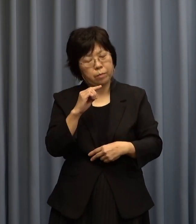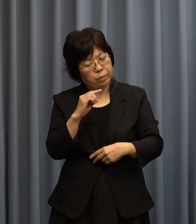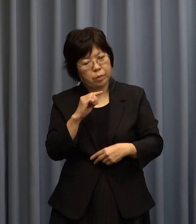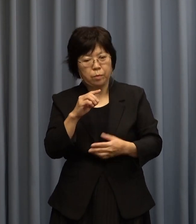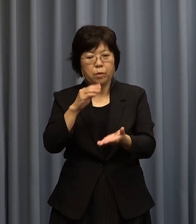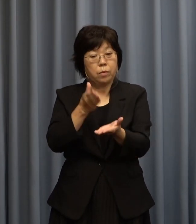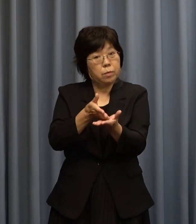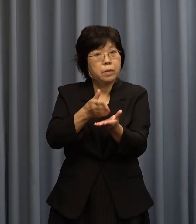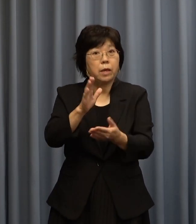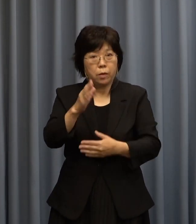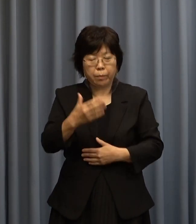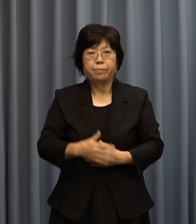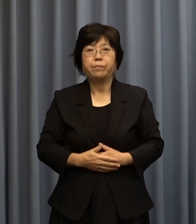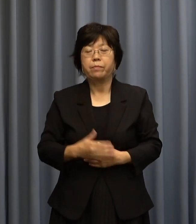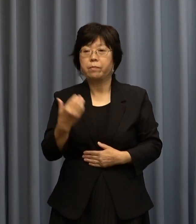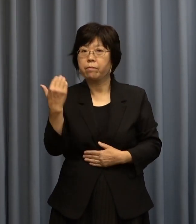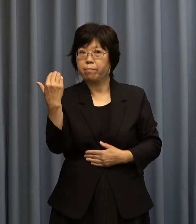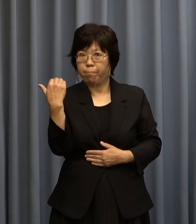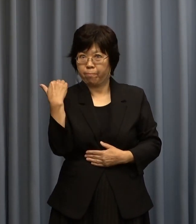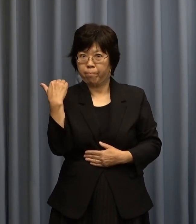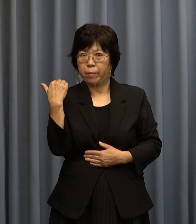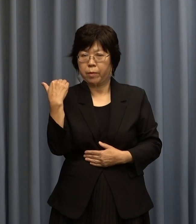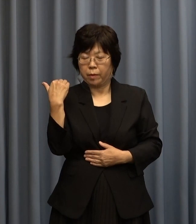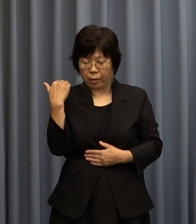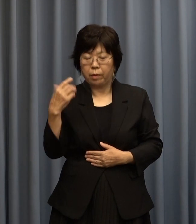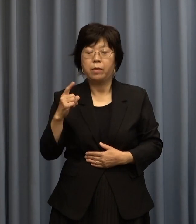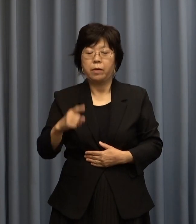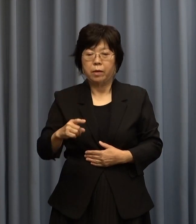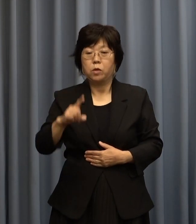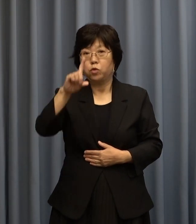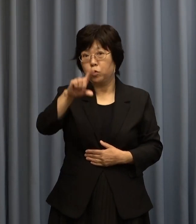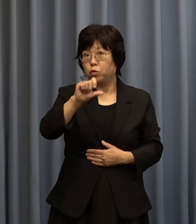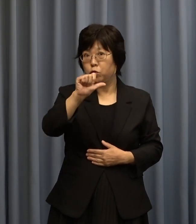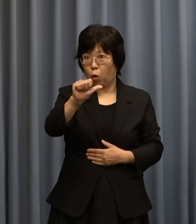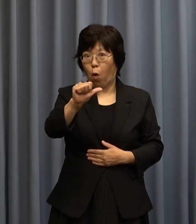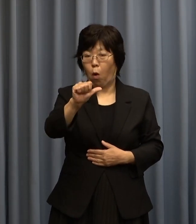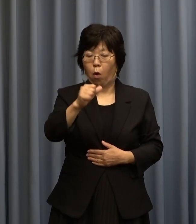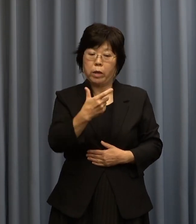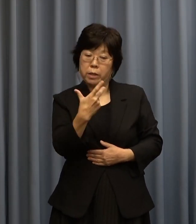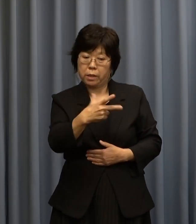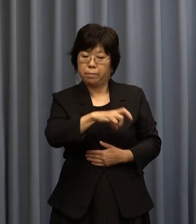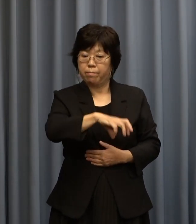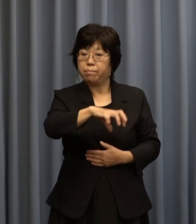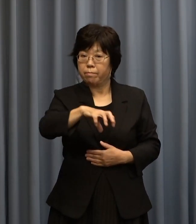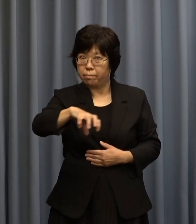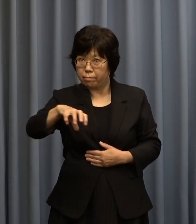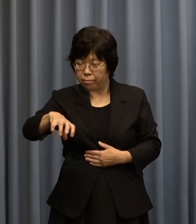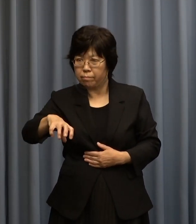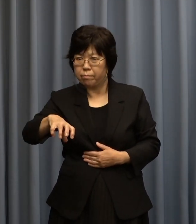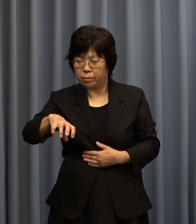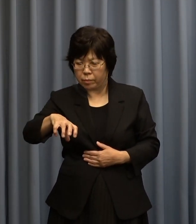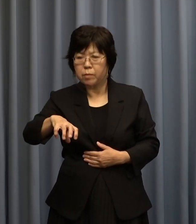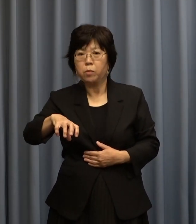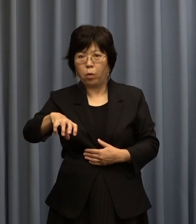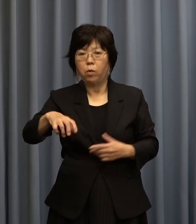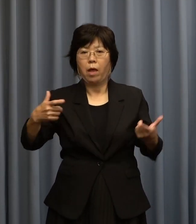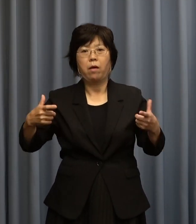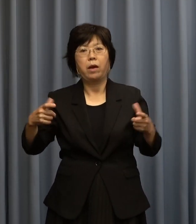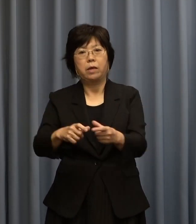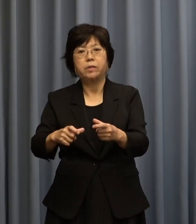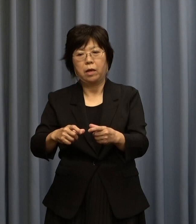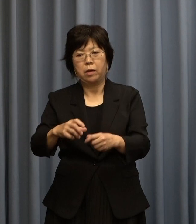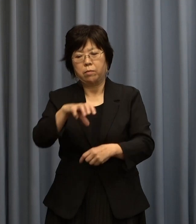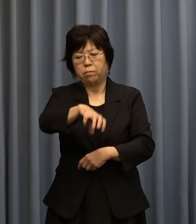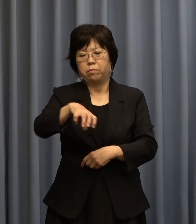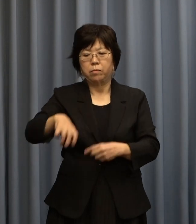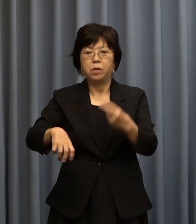実は前回15の市町から2つの市に変えたにもかかわらず、